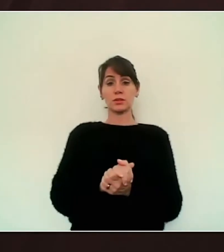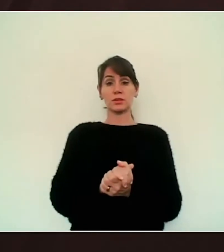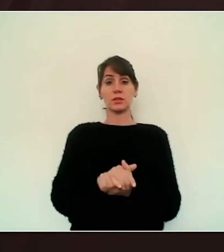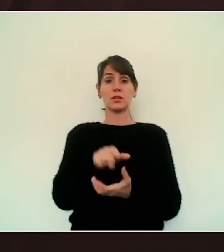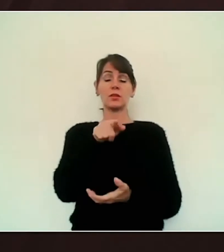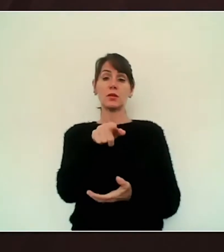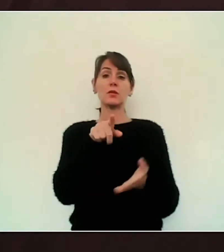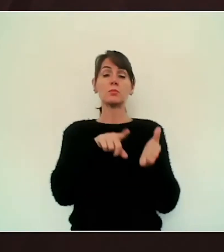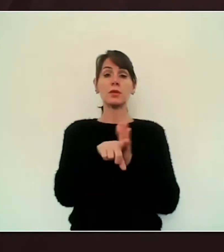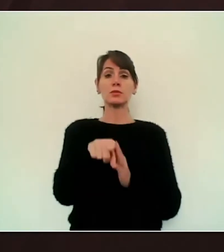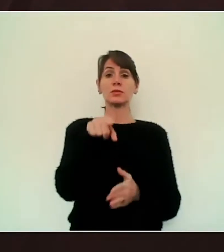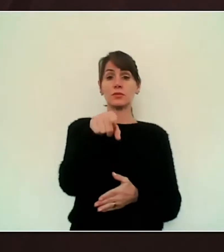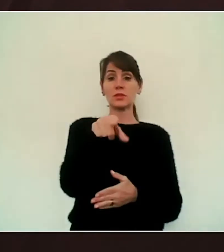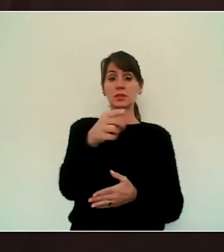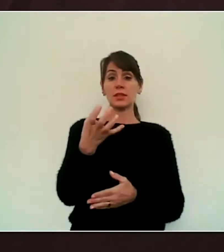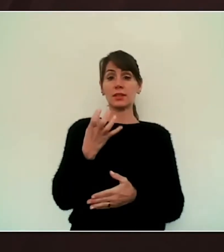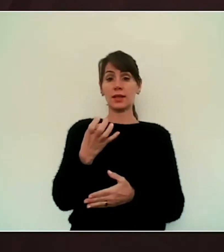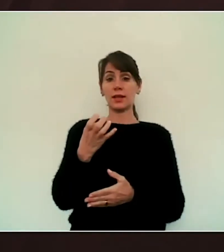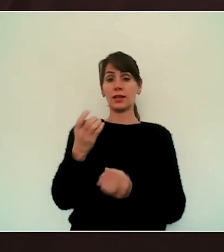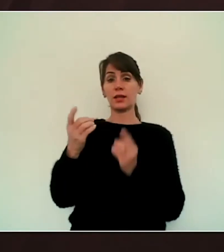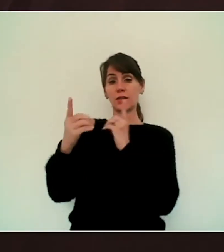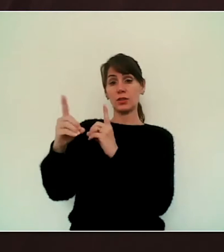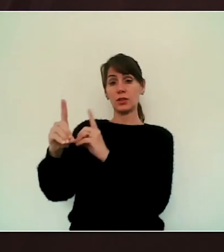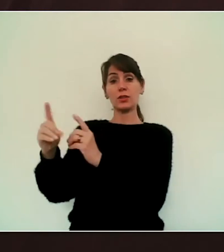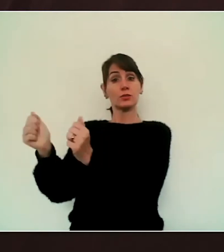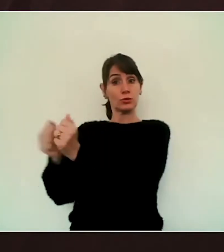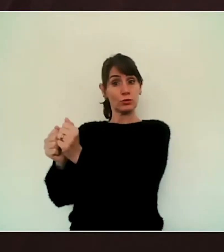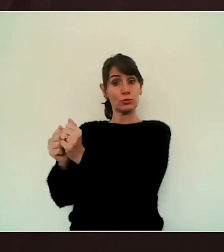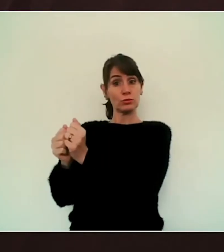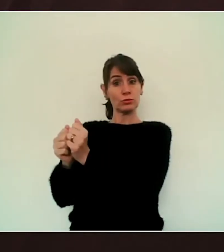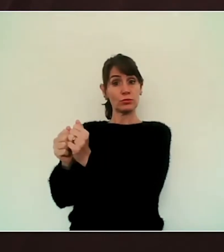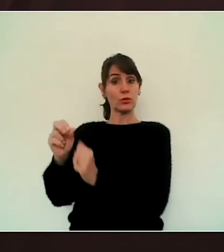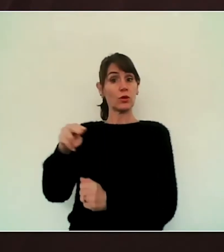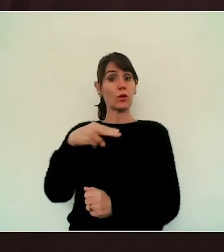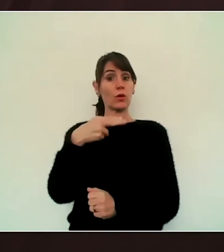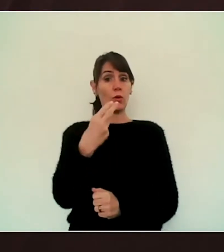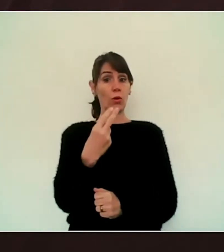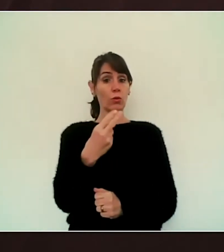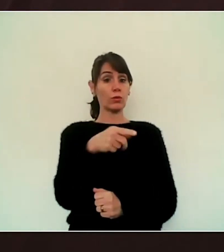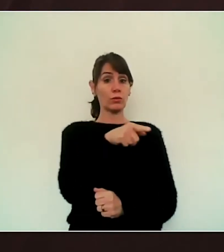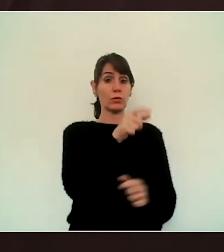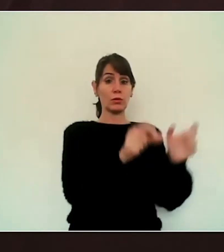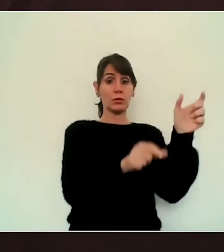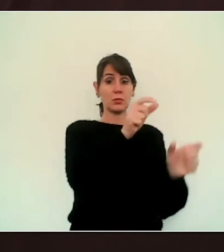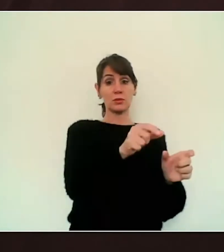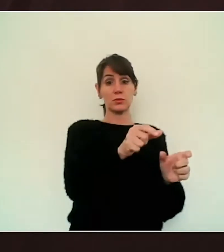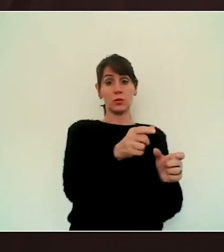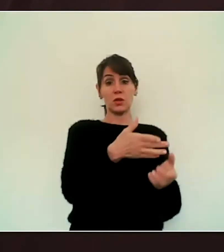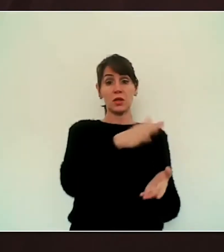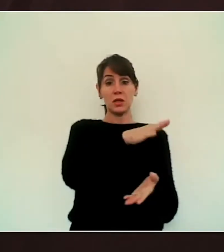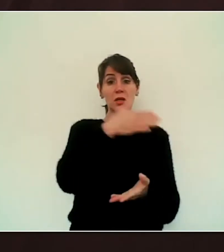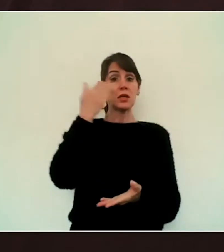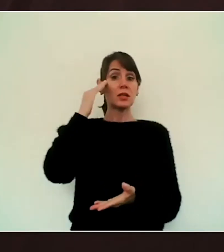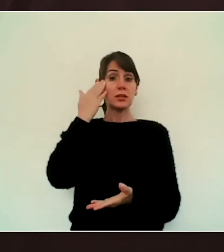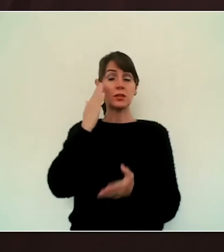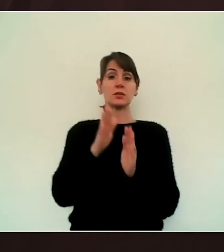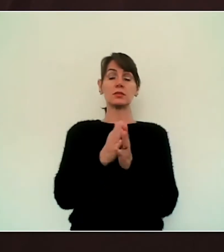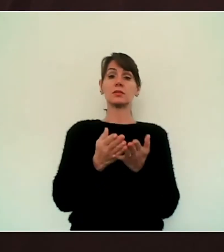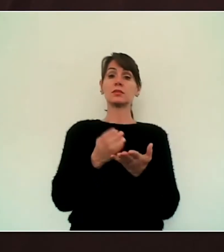outros? Você quer fazer parte daquele que ouve e não entende? E Deus vai tirar até o que